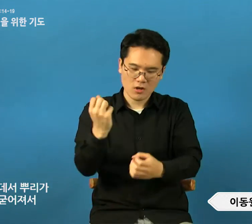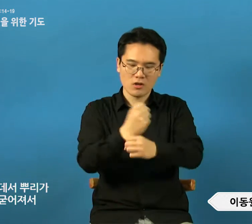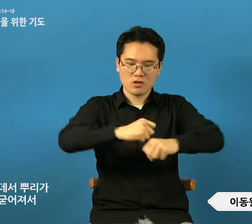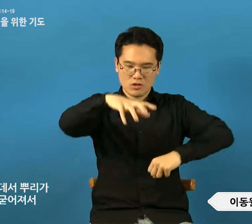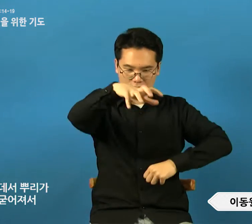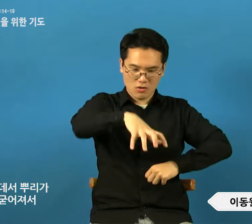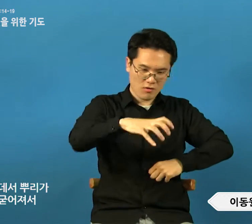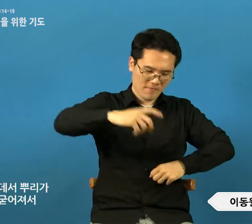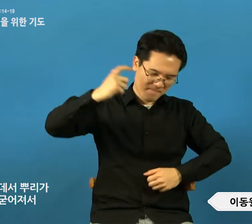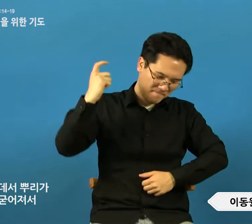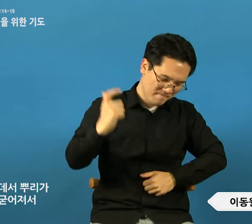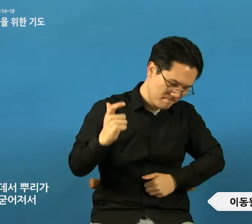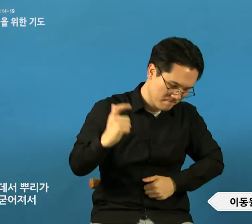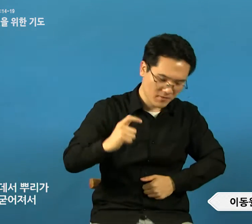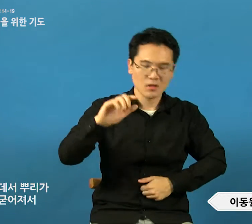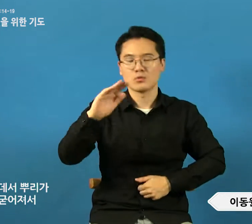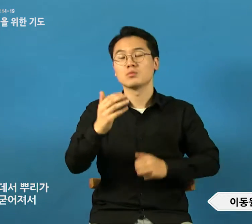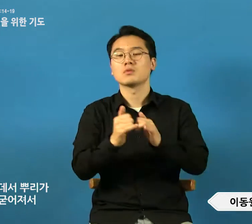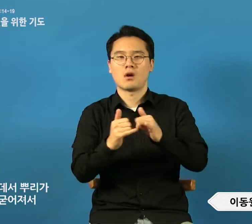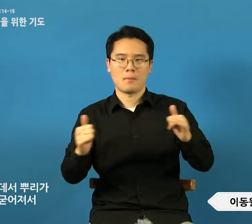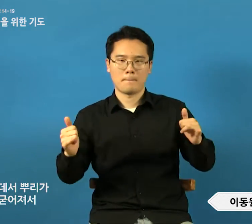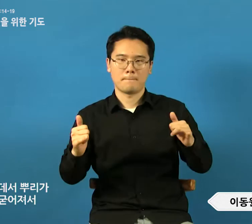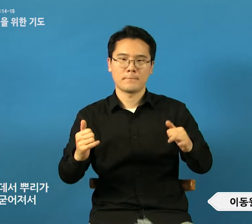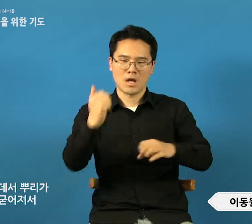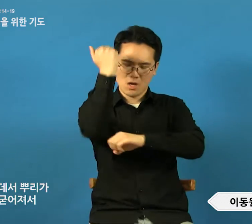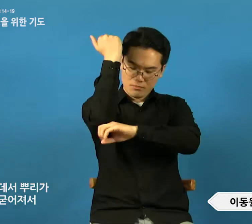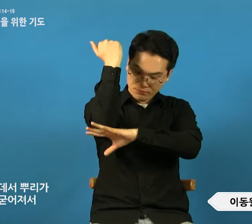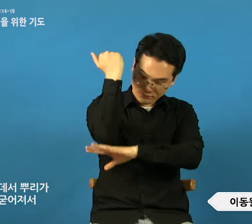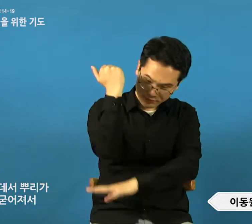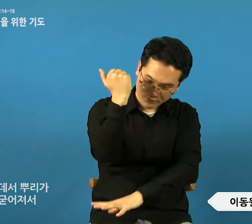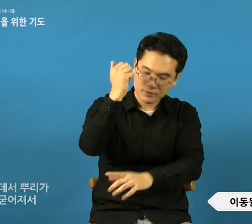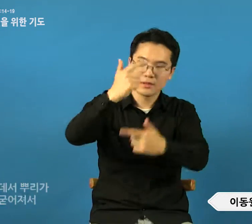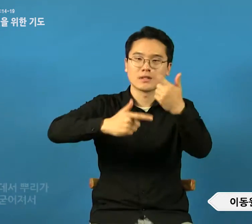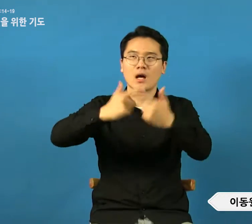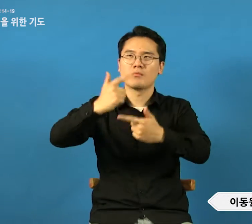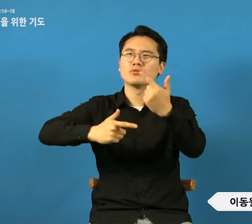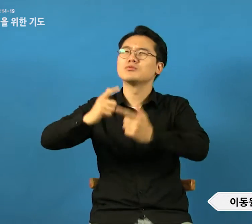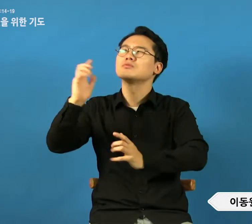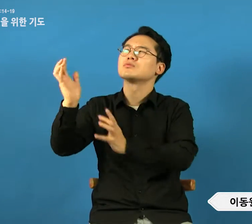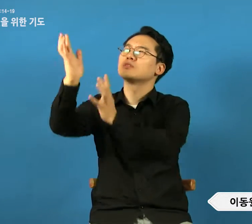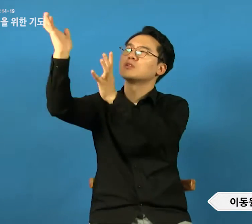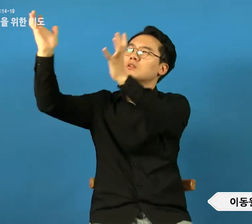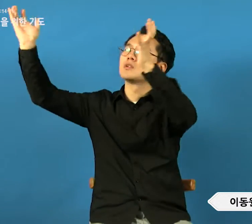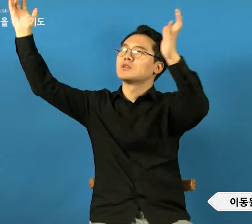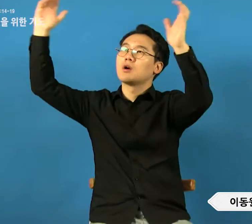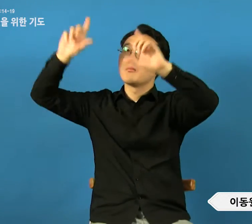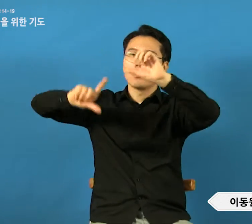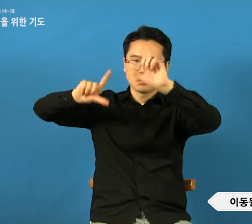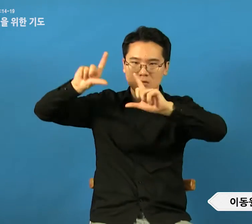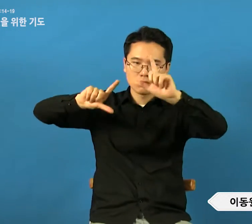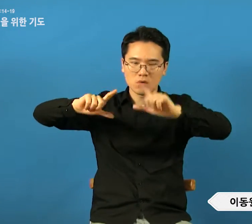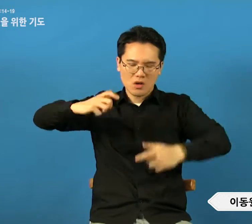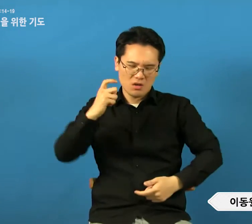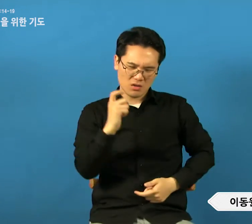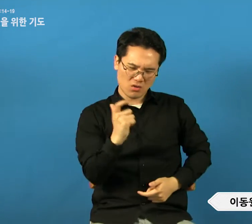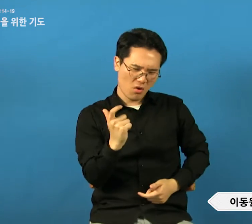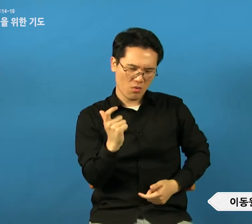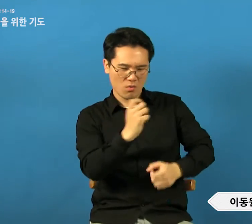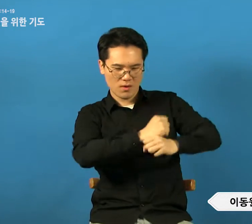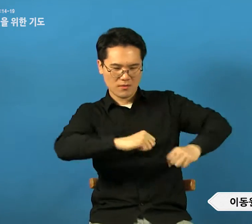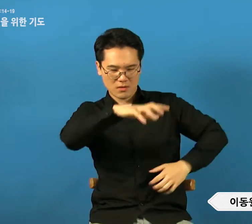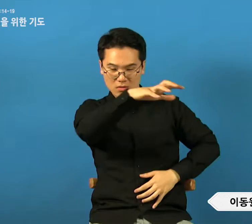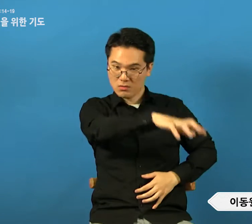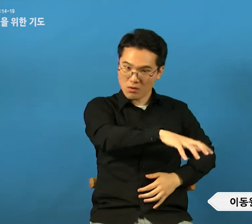말합니다. 뿌리 깊은 나무의 이미지, 견고한 터, 집안 위에 세워진